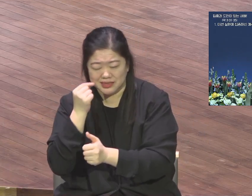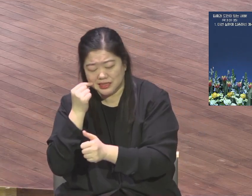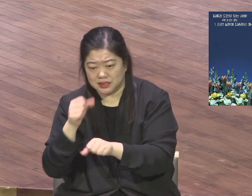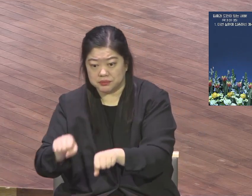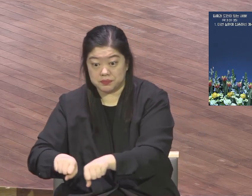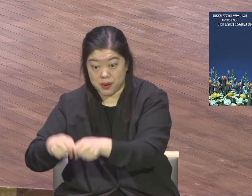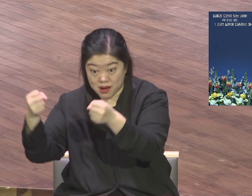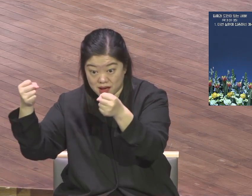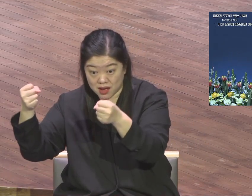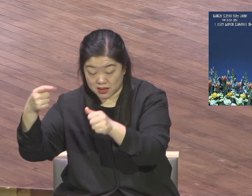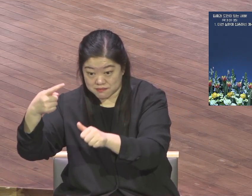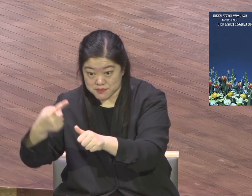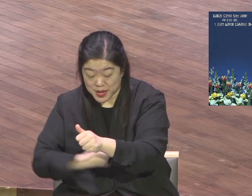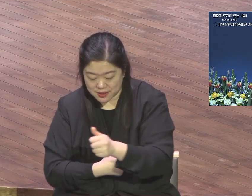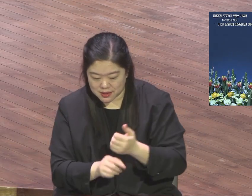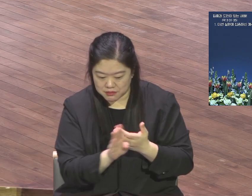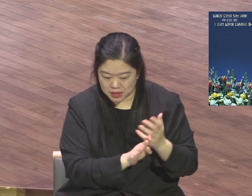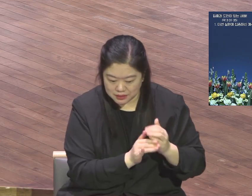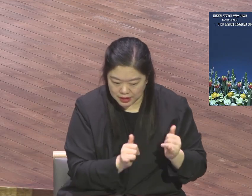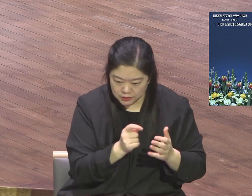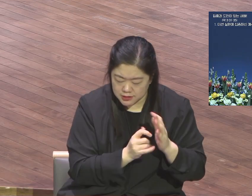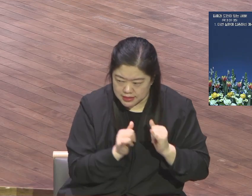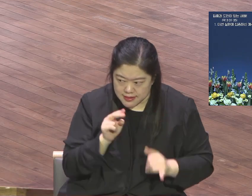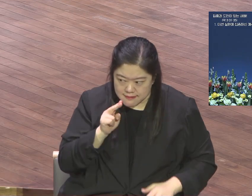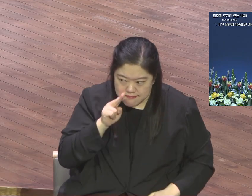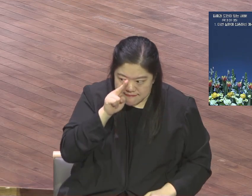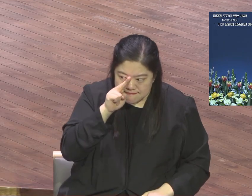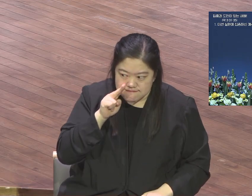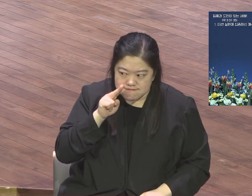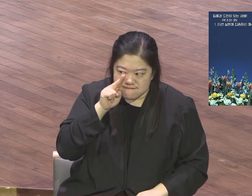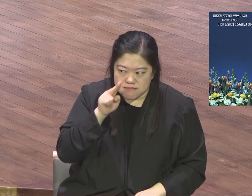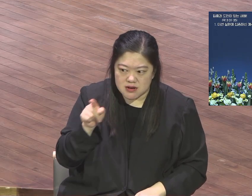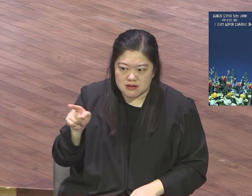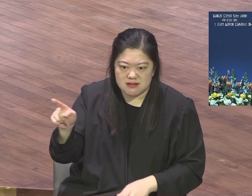냈어요. 악소문을 냈어요. 버텨냈어요.